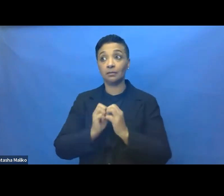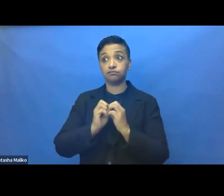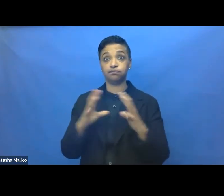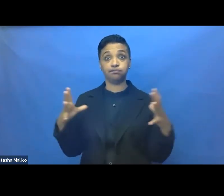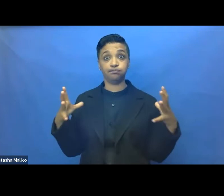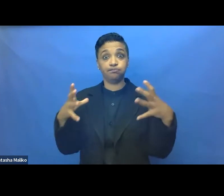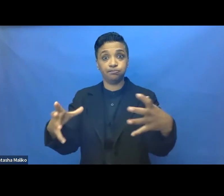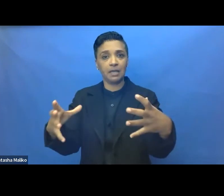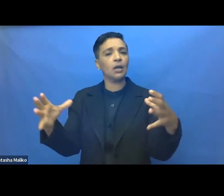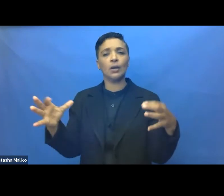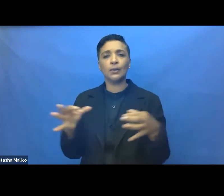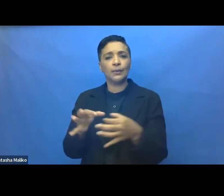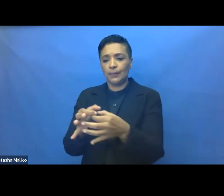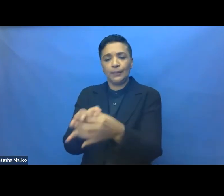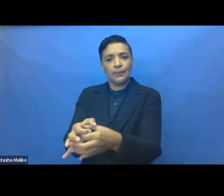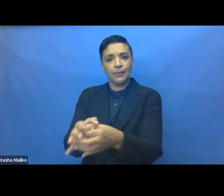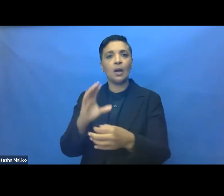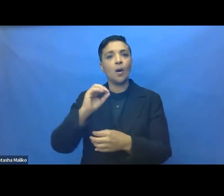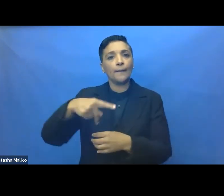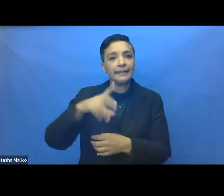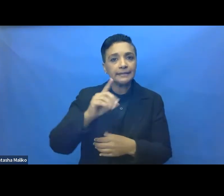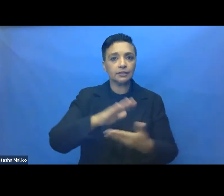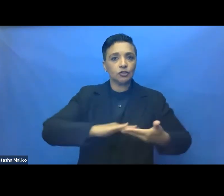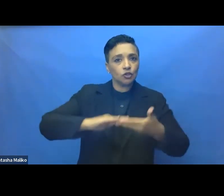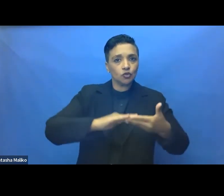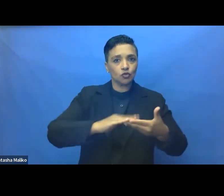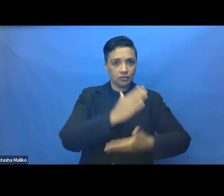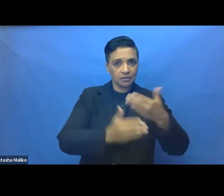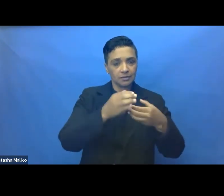réunions précédentes,